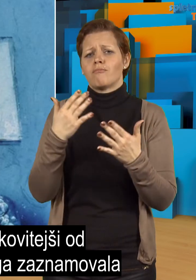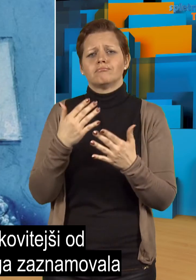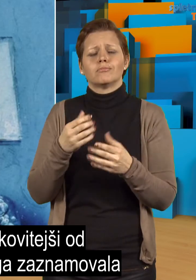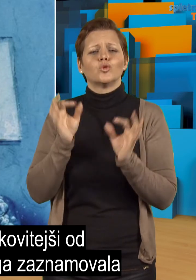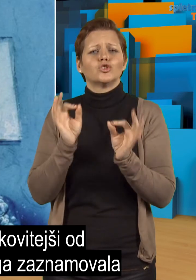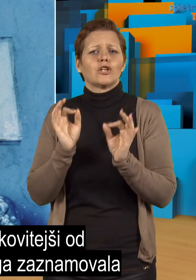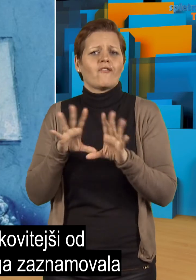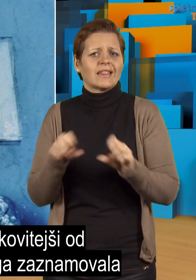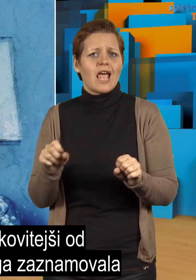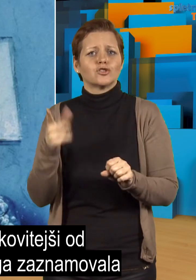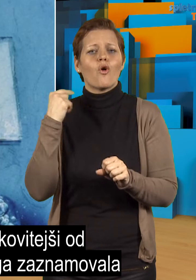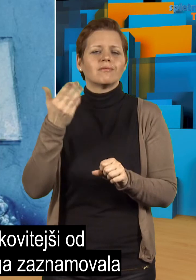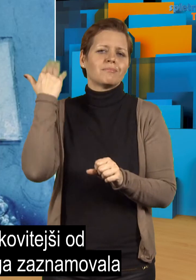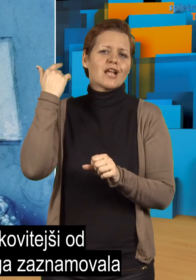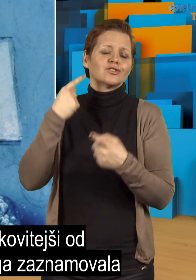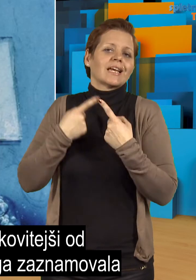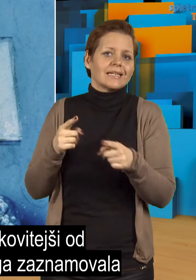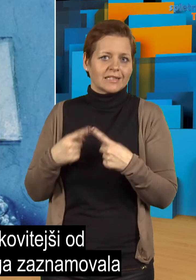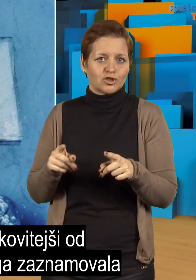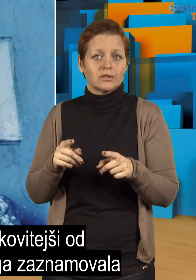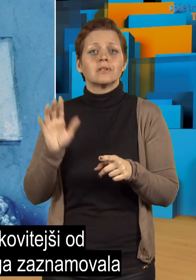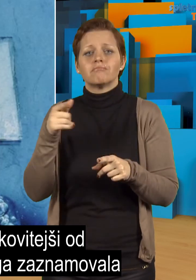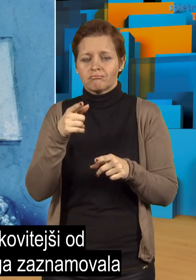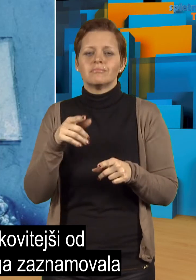različic in so ga zaznamovala integrirana vezja.